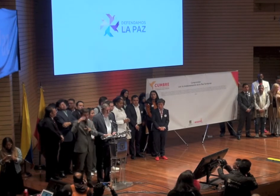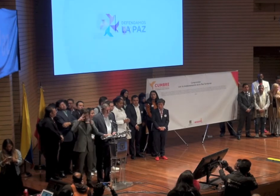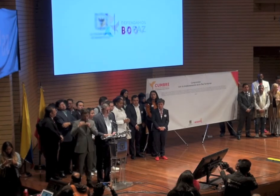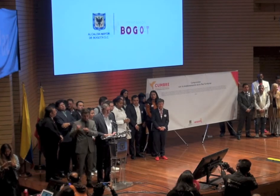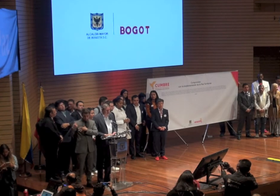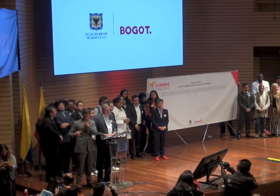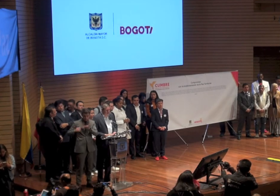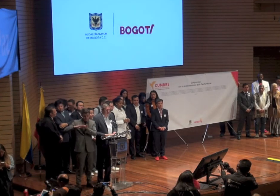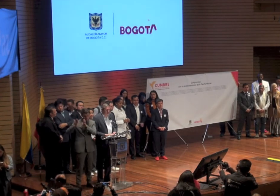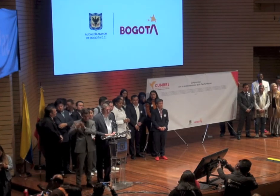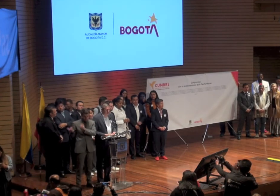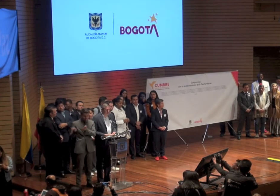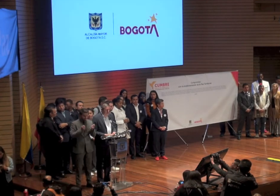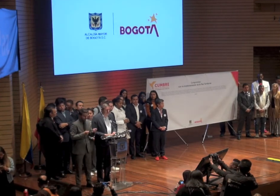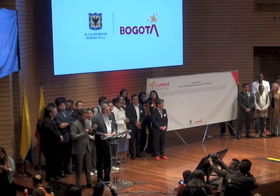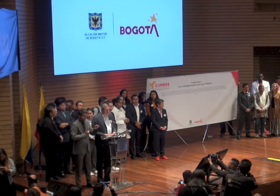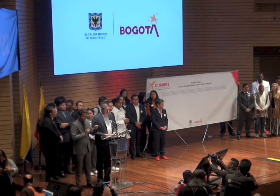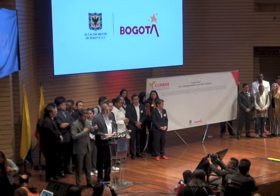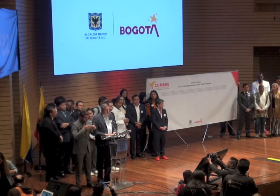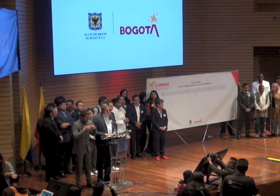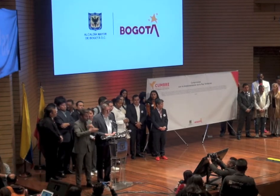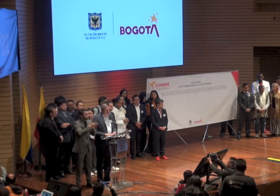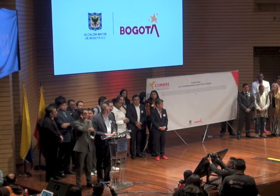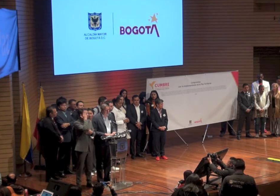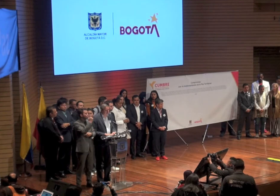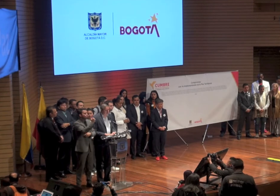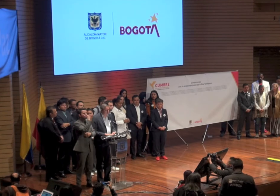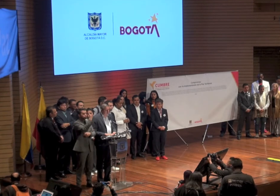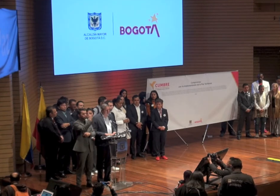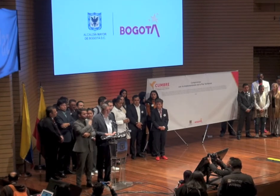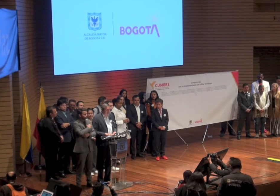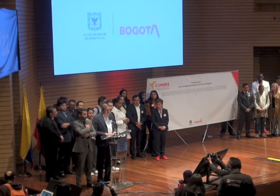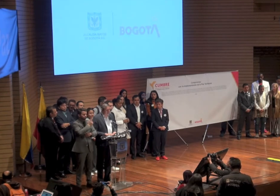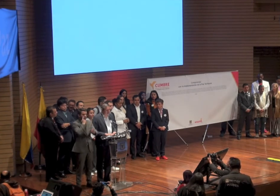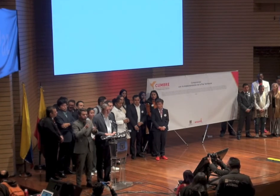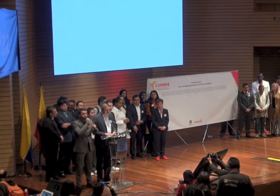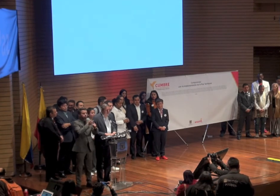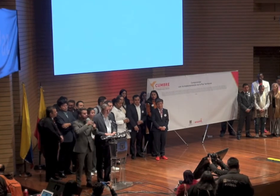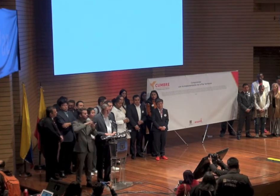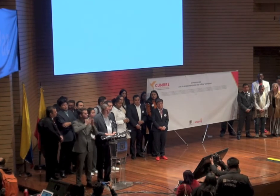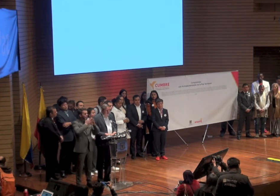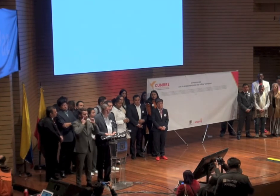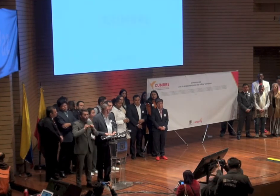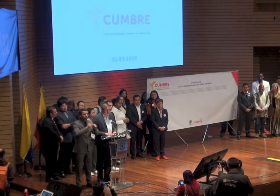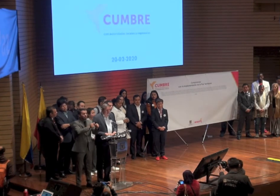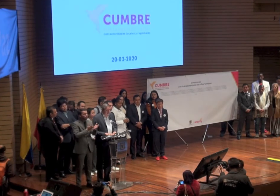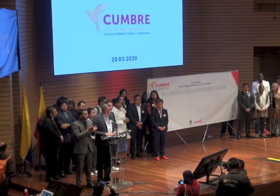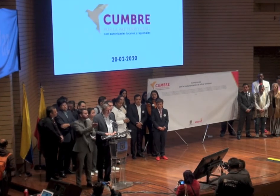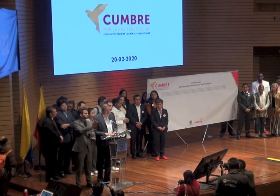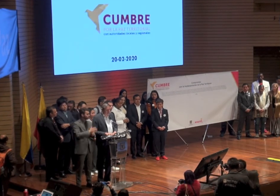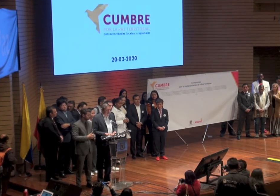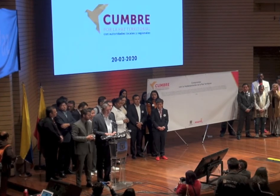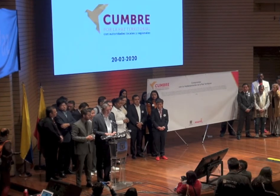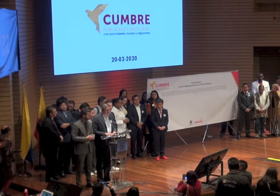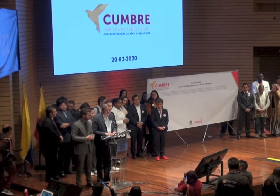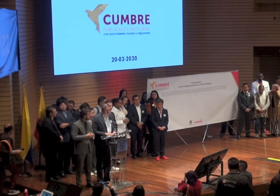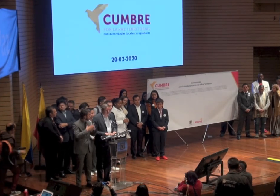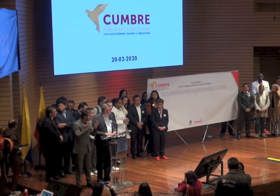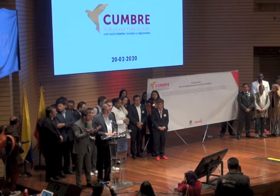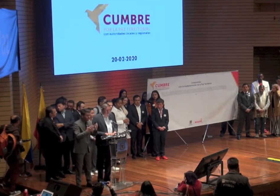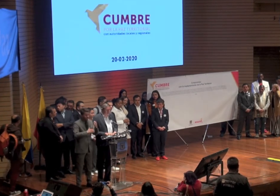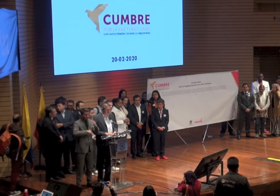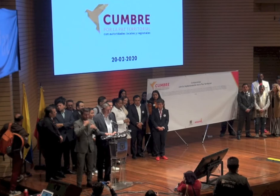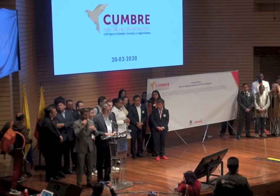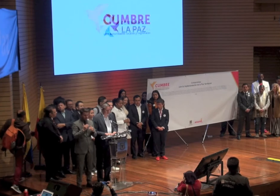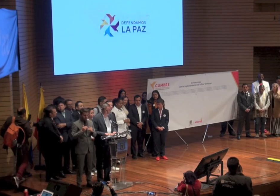acuerdo, sabemos que es la única posibilidad de avanzar hacia una paz estable y duradera pasa por su construcción